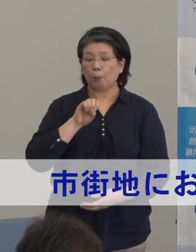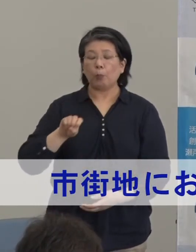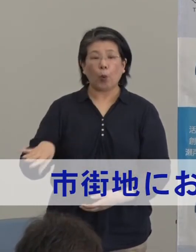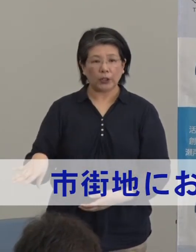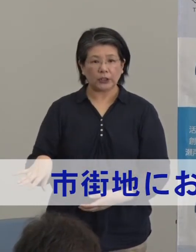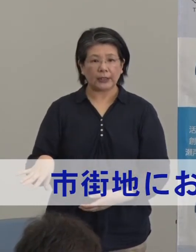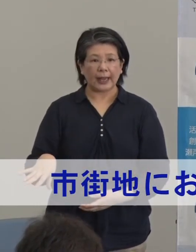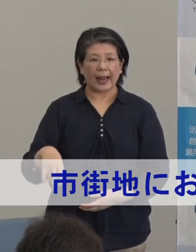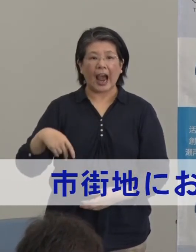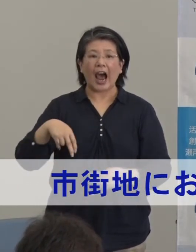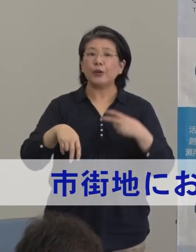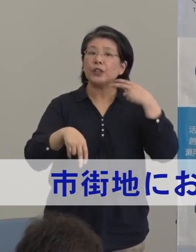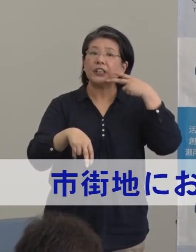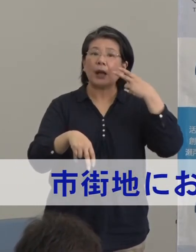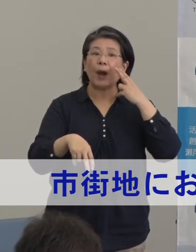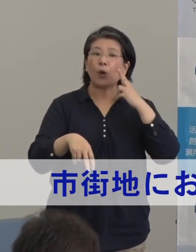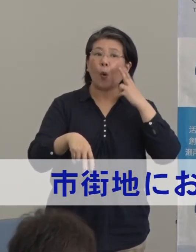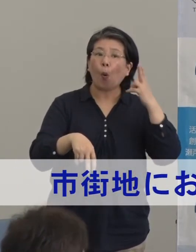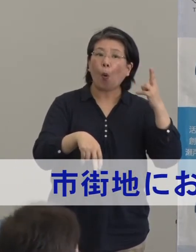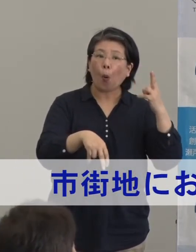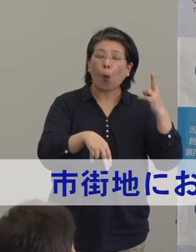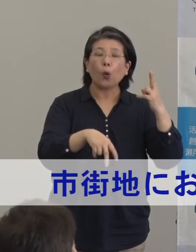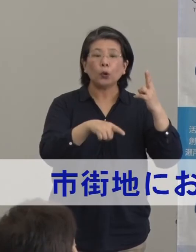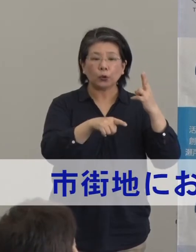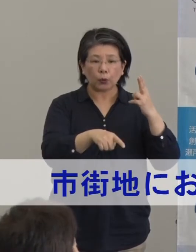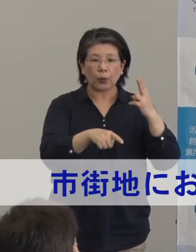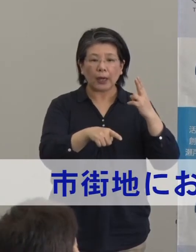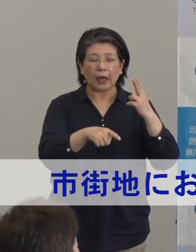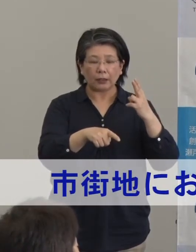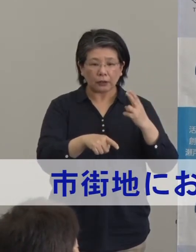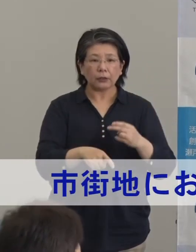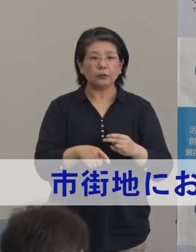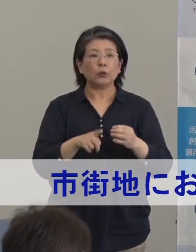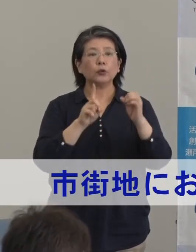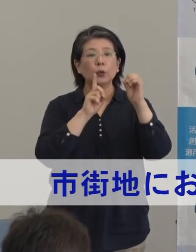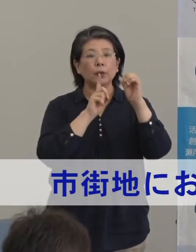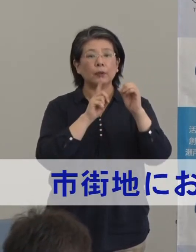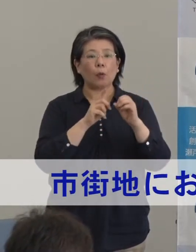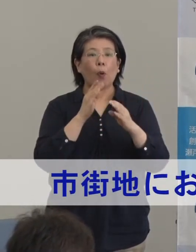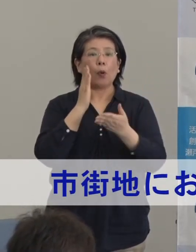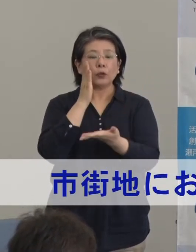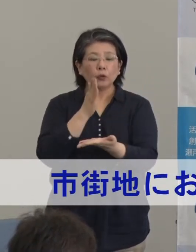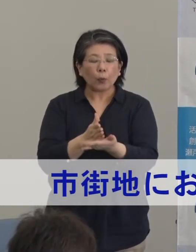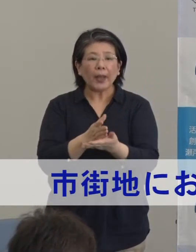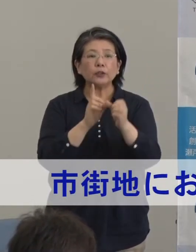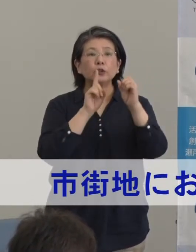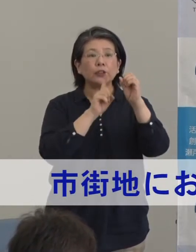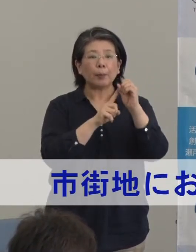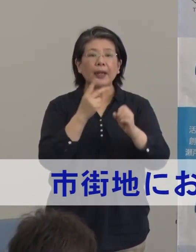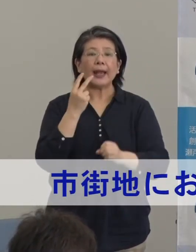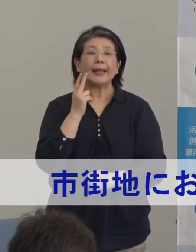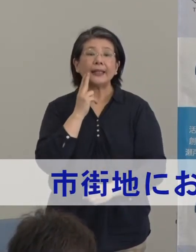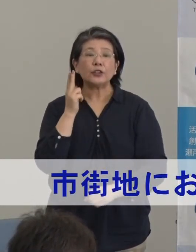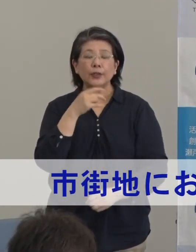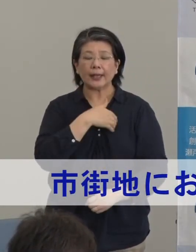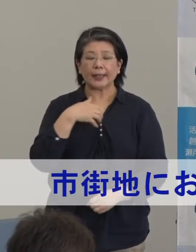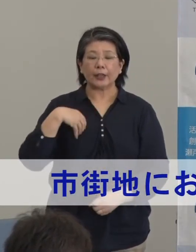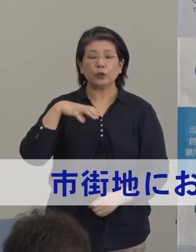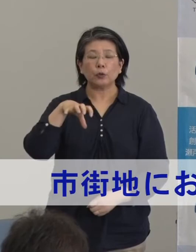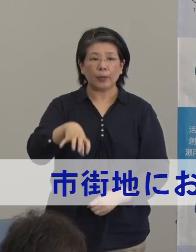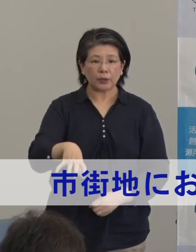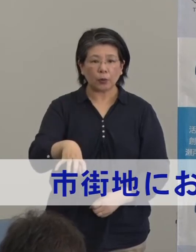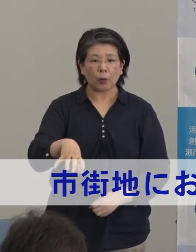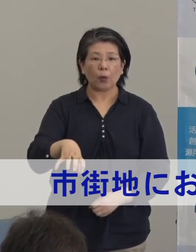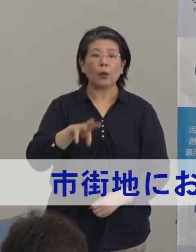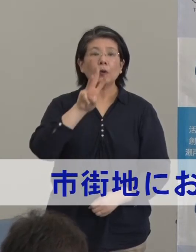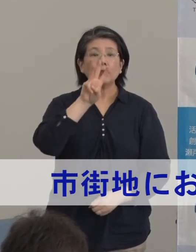あるいは歩きタバコ等が行わないように、その喫煙場所というものを決めさせていただいて、今現在32箇所灰皿